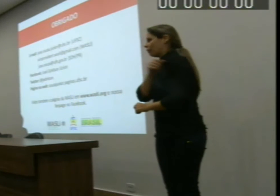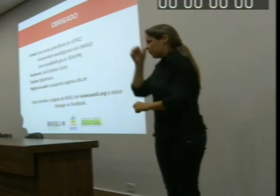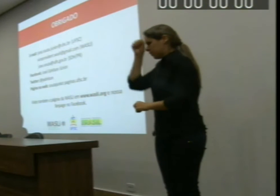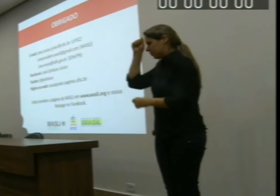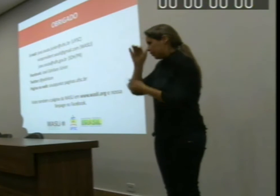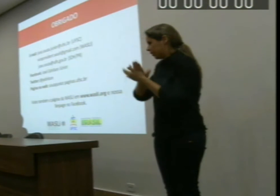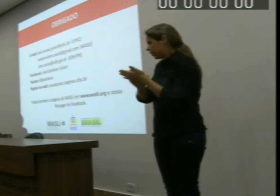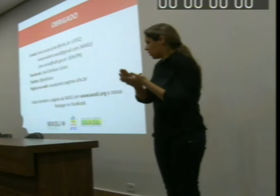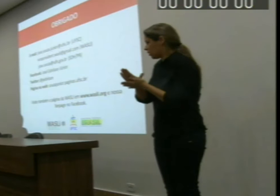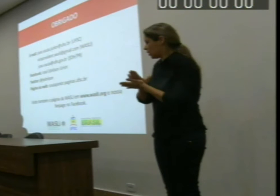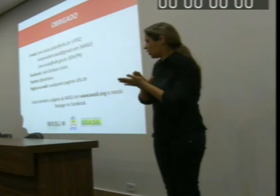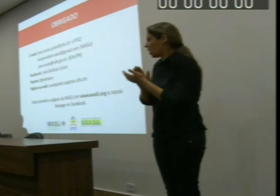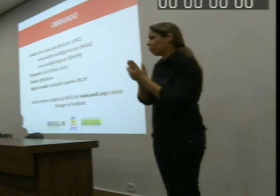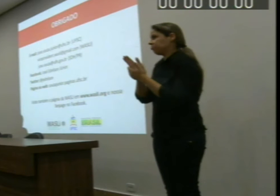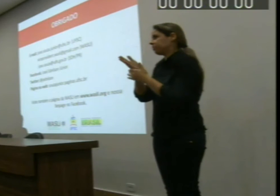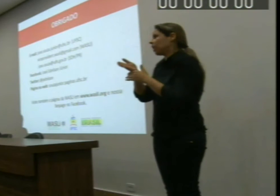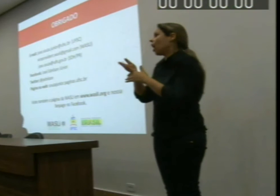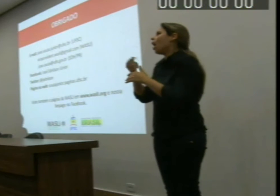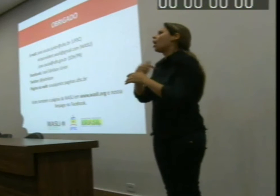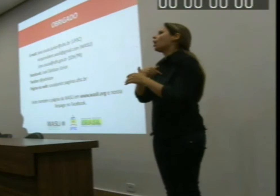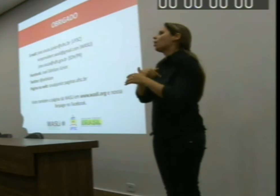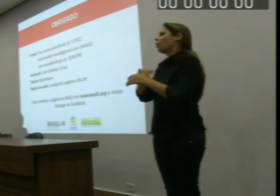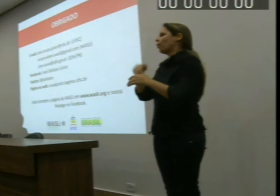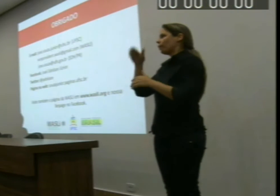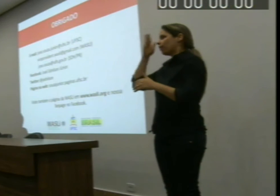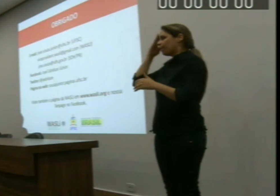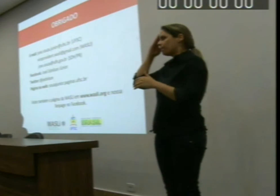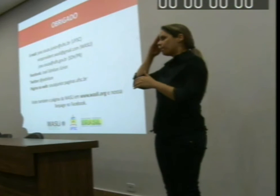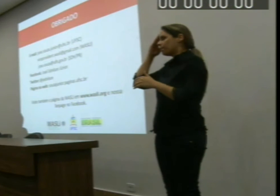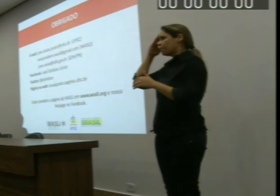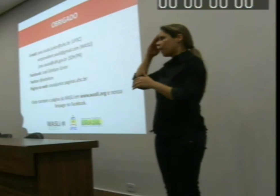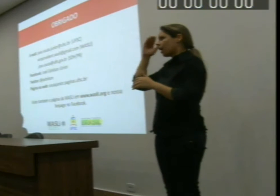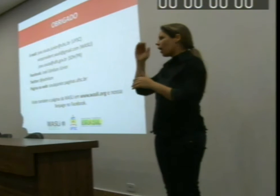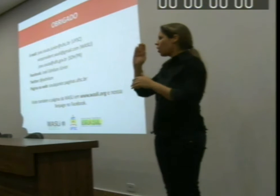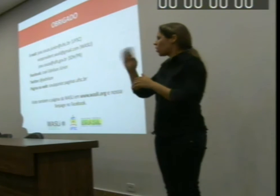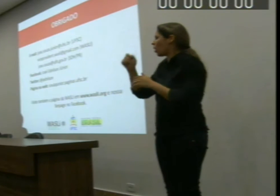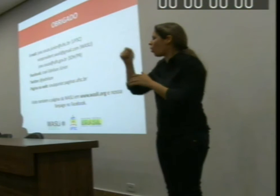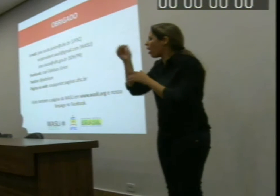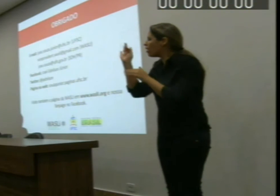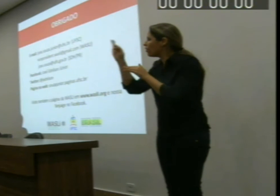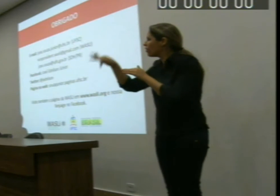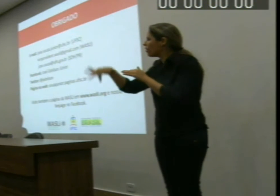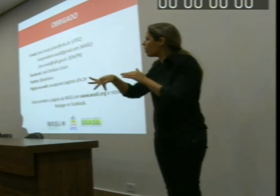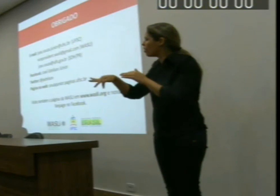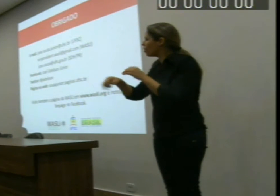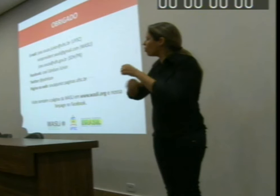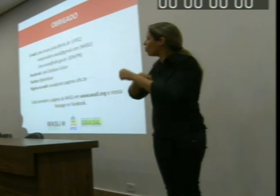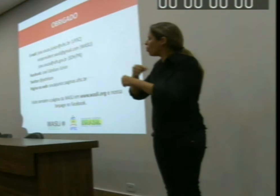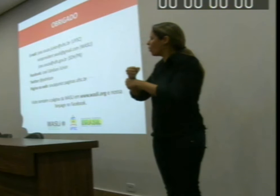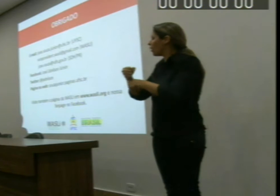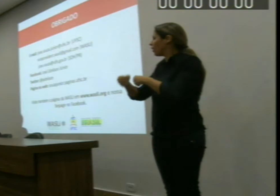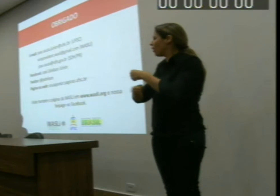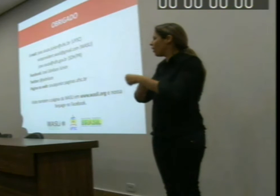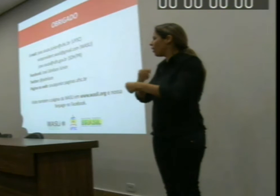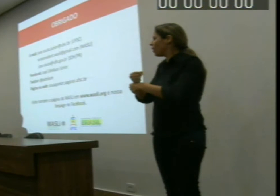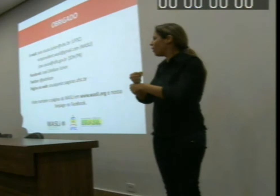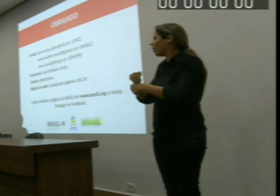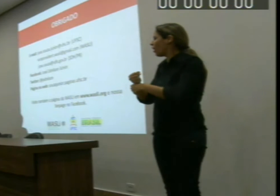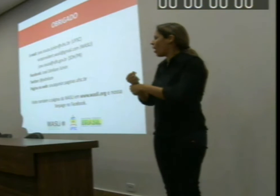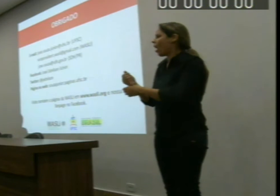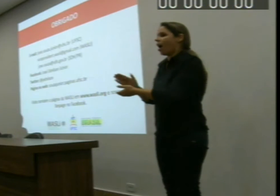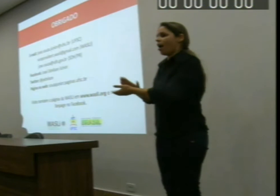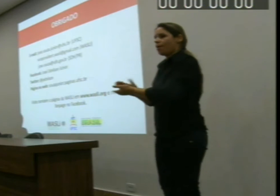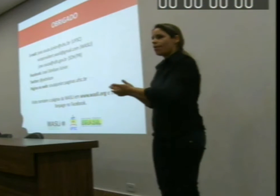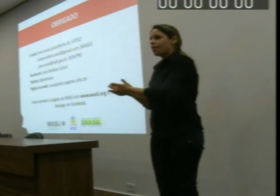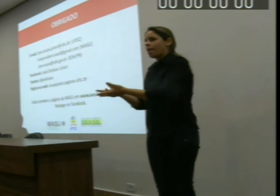eu fui saber disso na metade do terceiro bimestre que o O Interprete tomou para si o